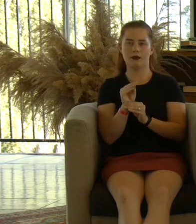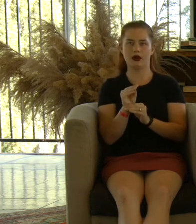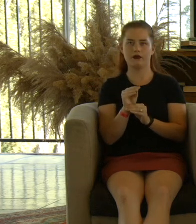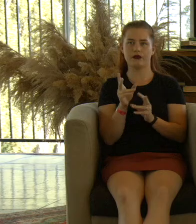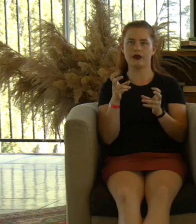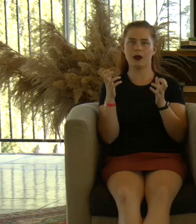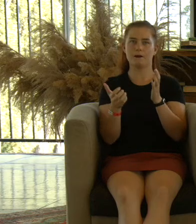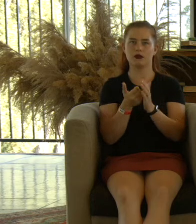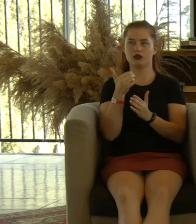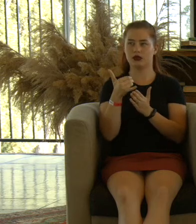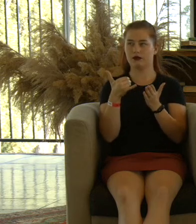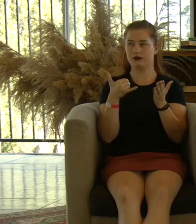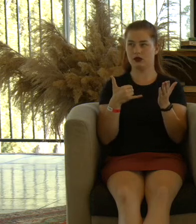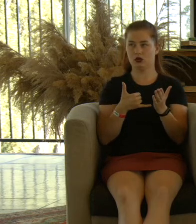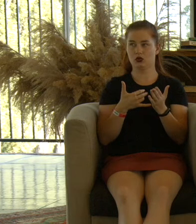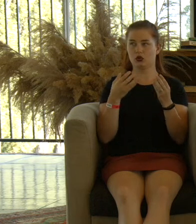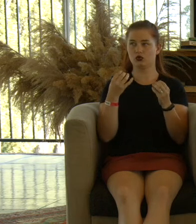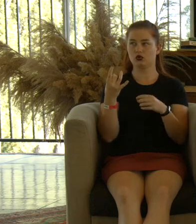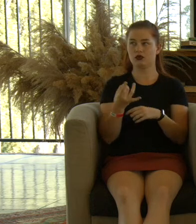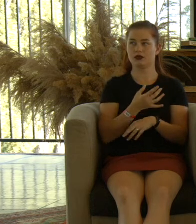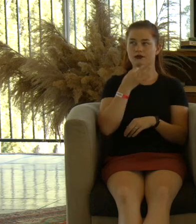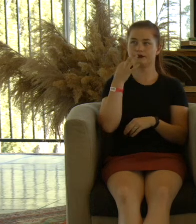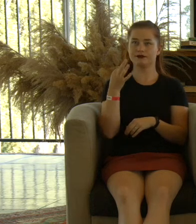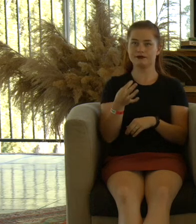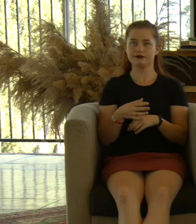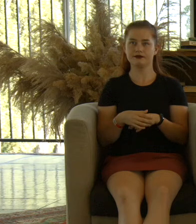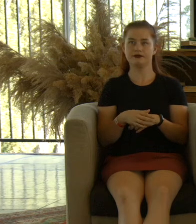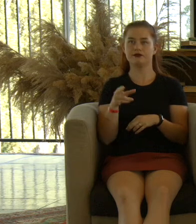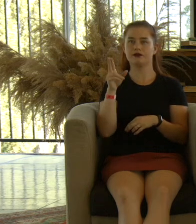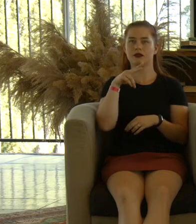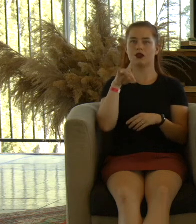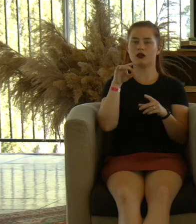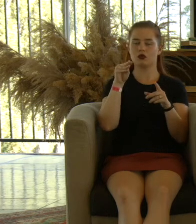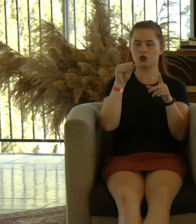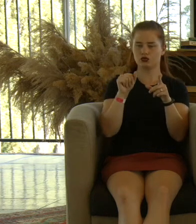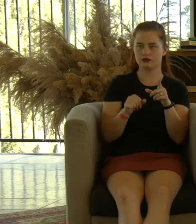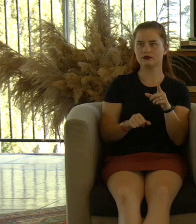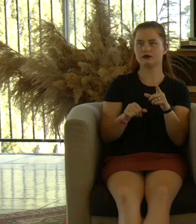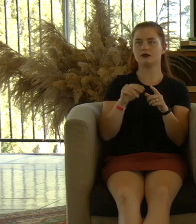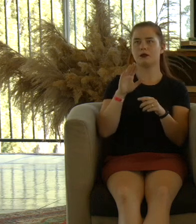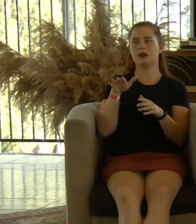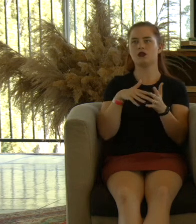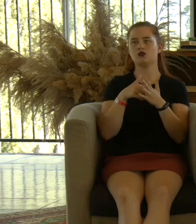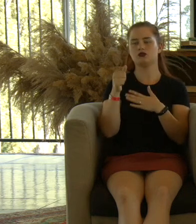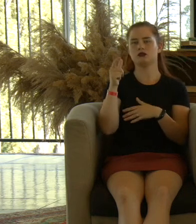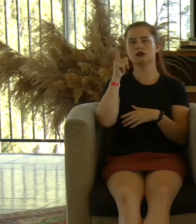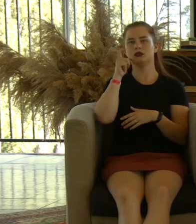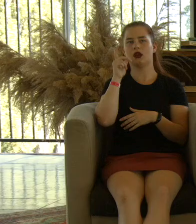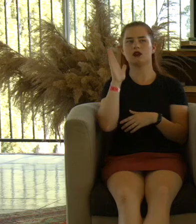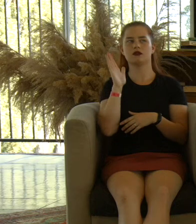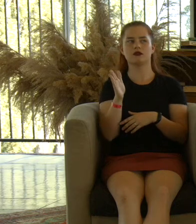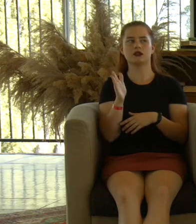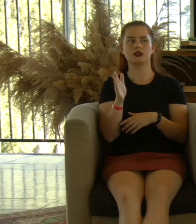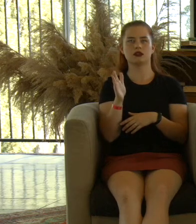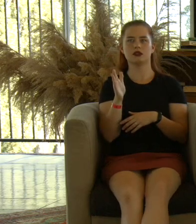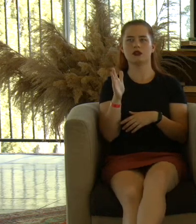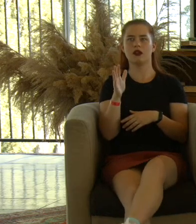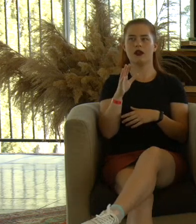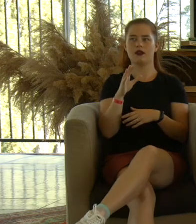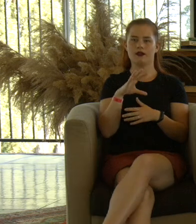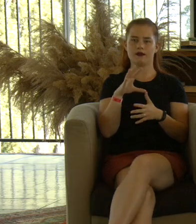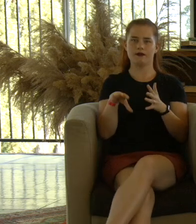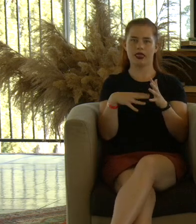как получается вино? Сейчас еще раз базово. Дрожжи поедают сахар в